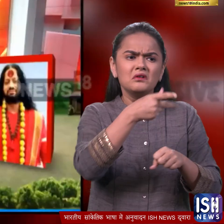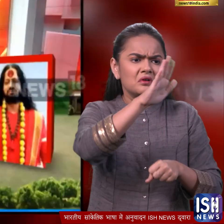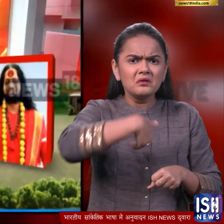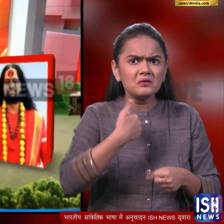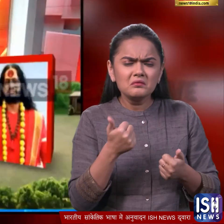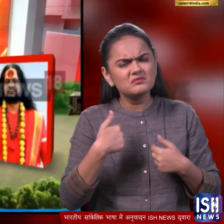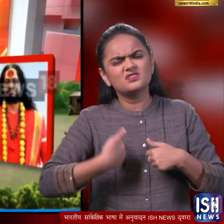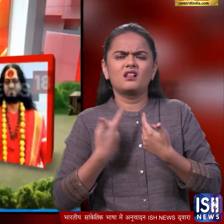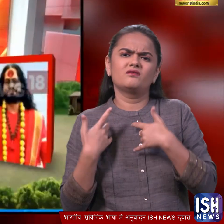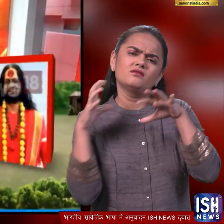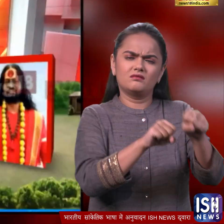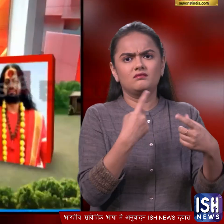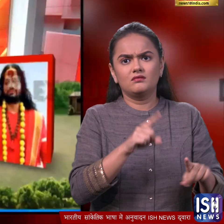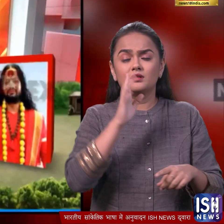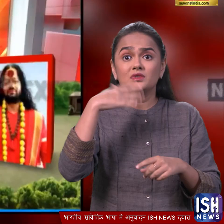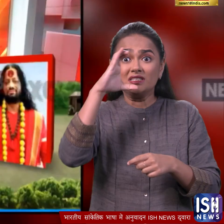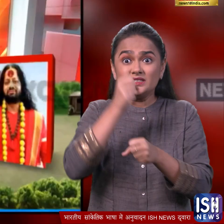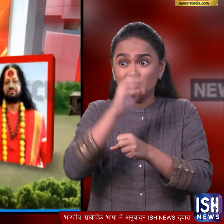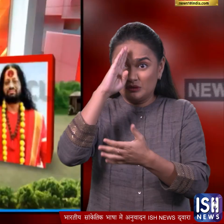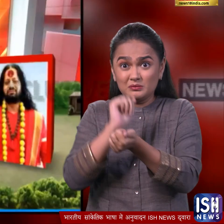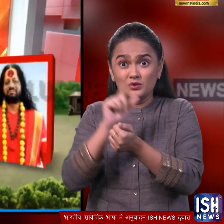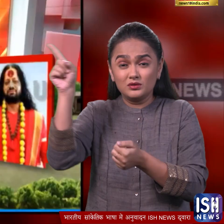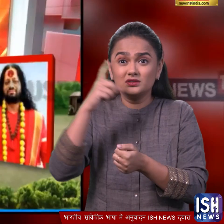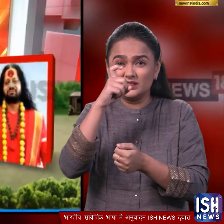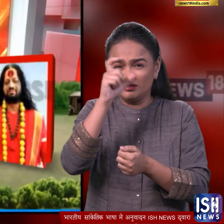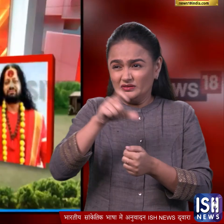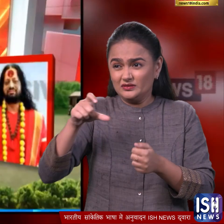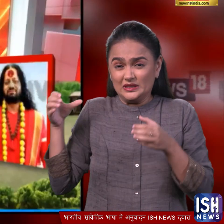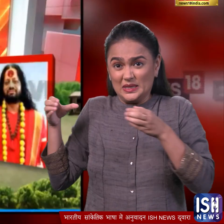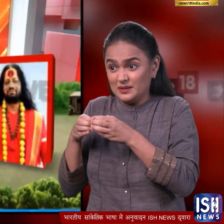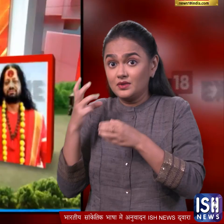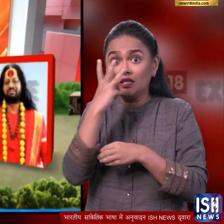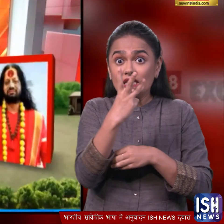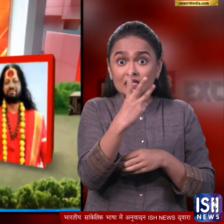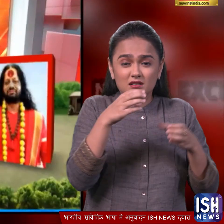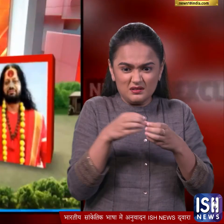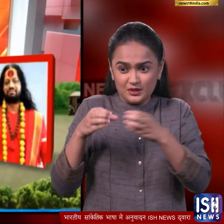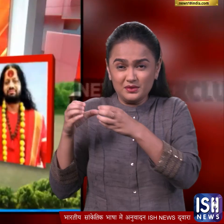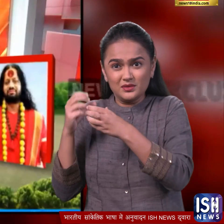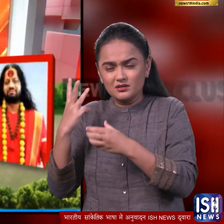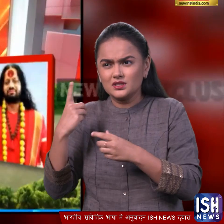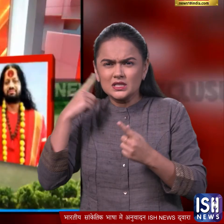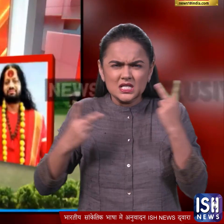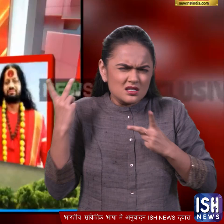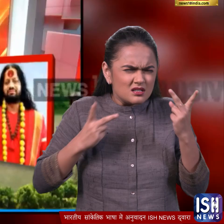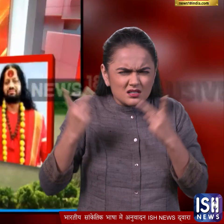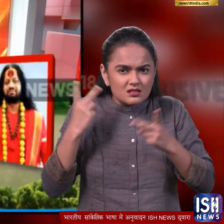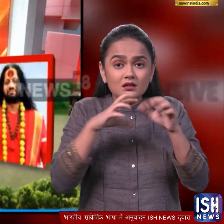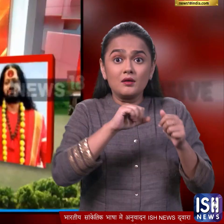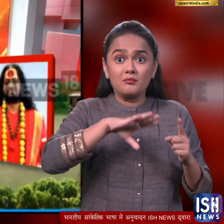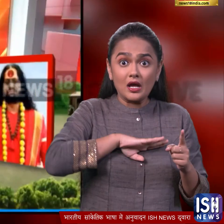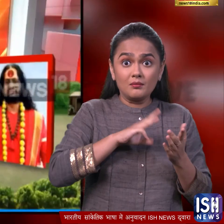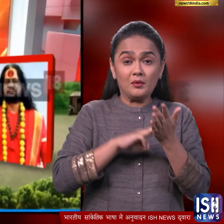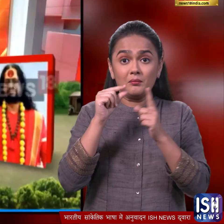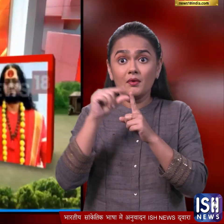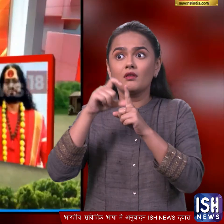पुलिस ने वही किया, जिनकी तलाश के लिए छत्तीसगढ़ की पुलिस ने 7 सदस्यों की 3 टीमें बनाई। फिर उन्हें महाराष्ट्र, मध्य प्रदेश